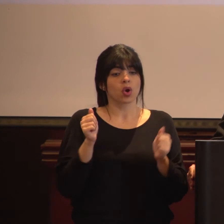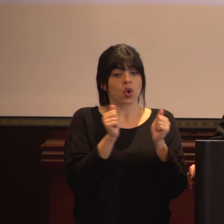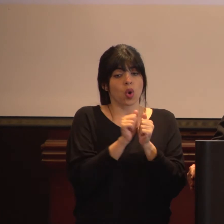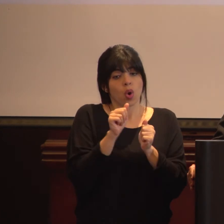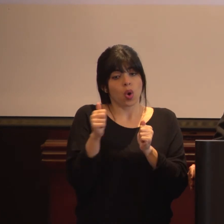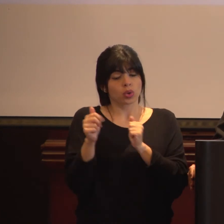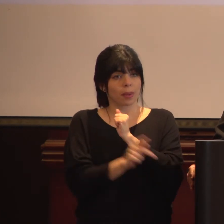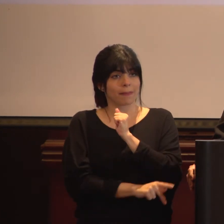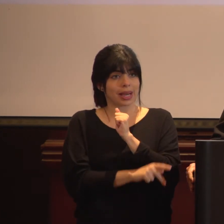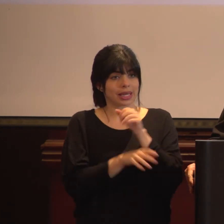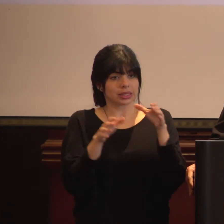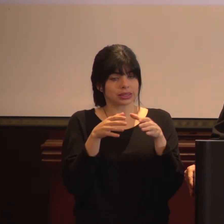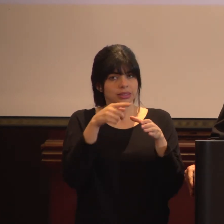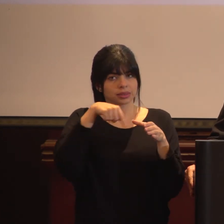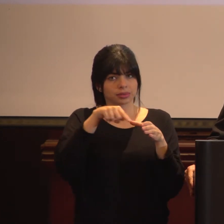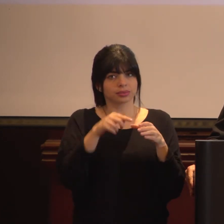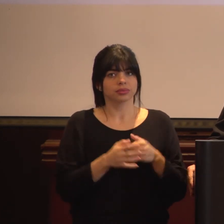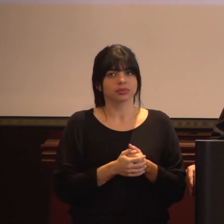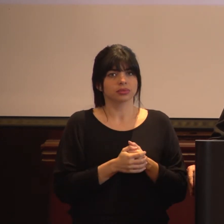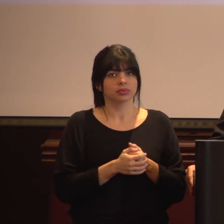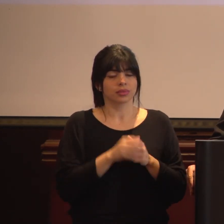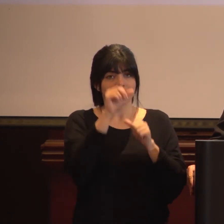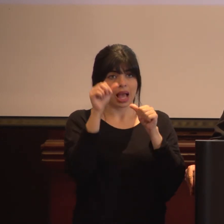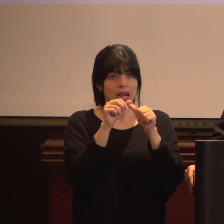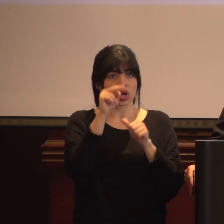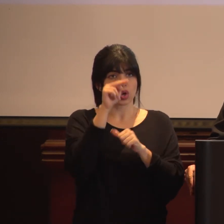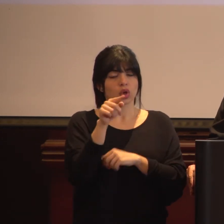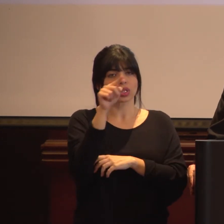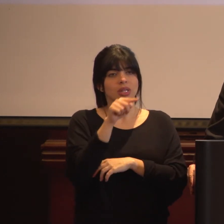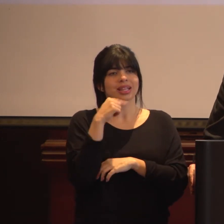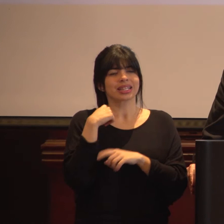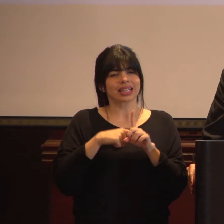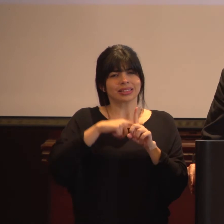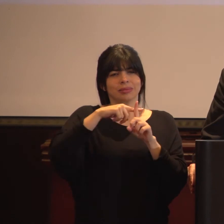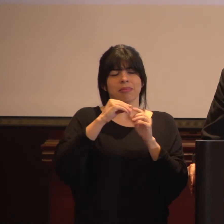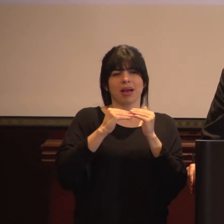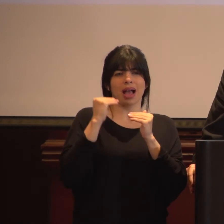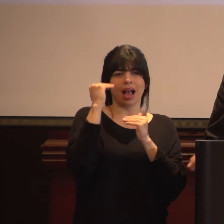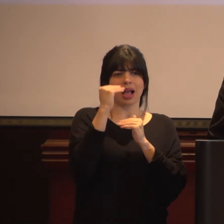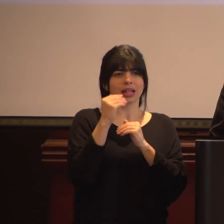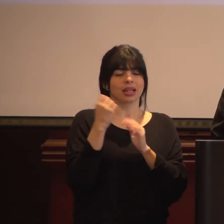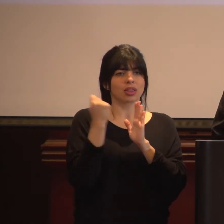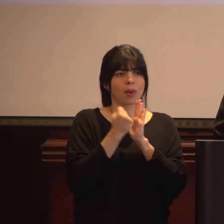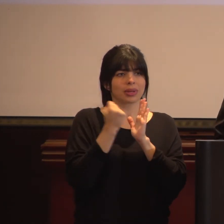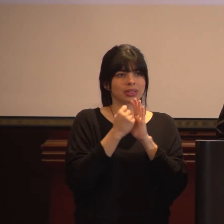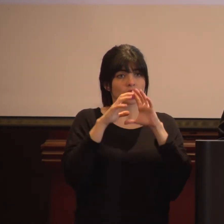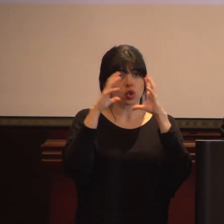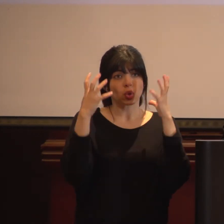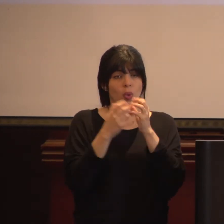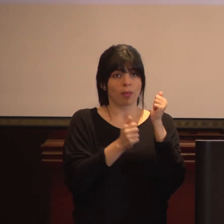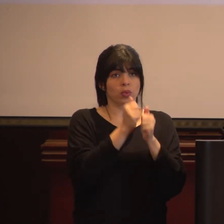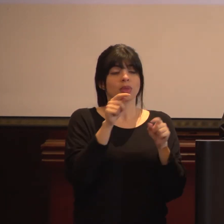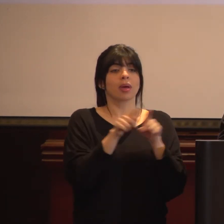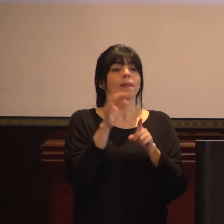demás países del triángulo Norte tienen las tasas más altas a nivel mundial de homicidios y la más alta